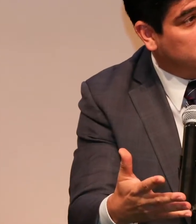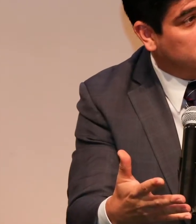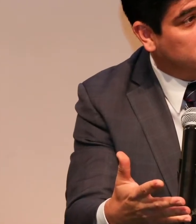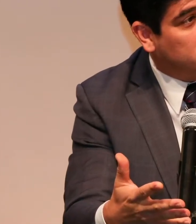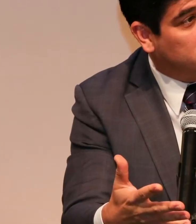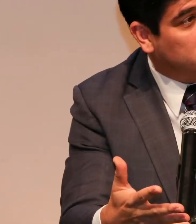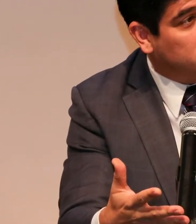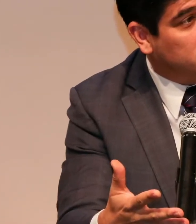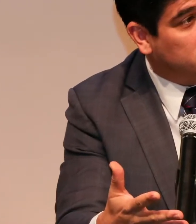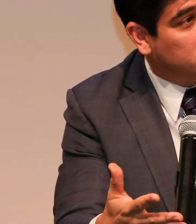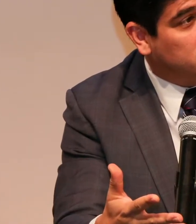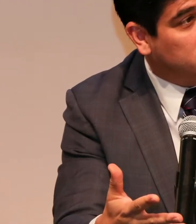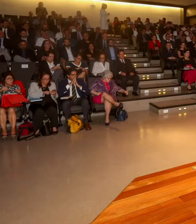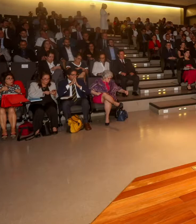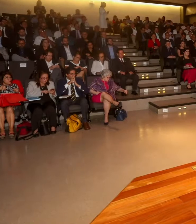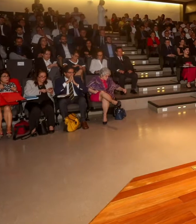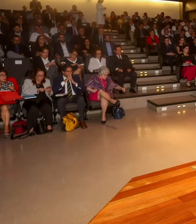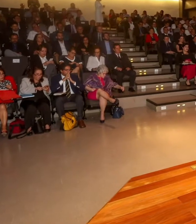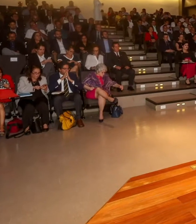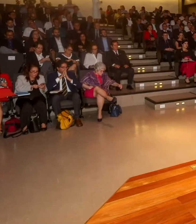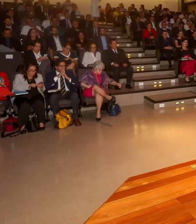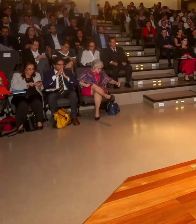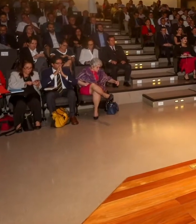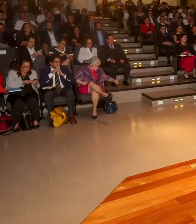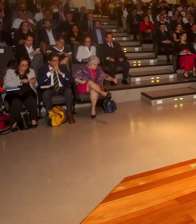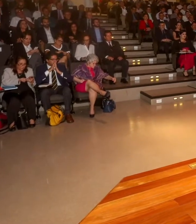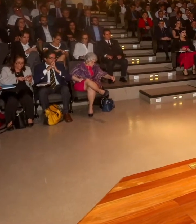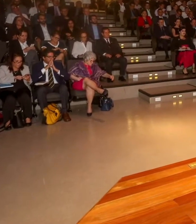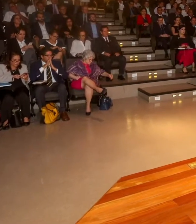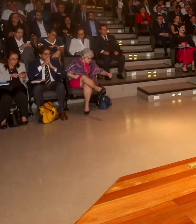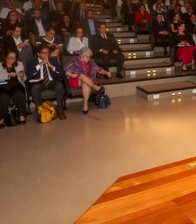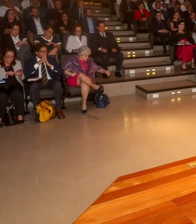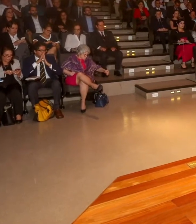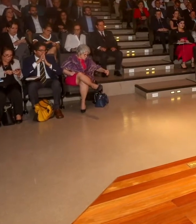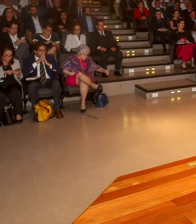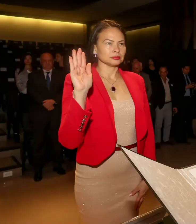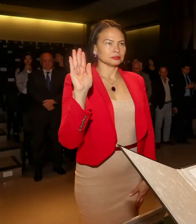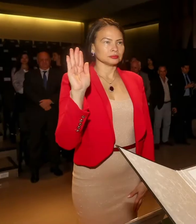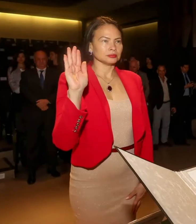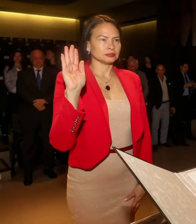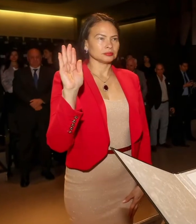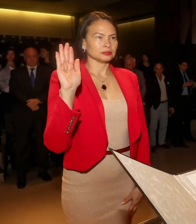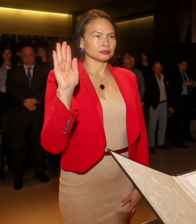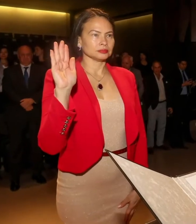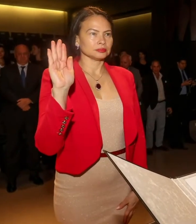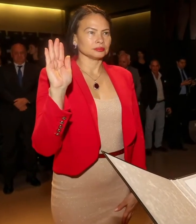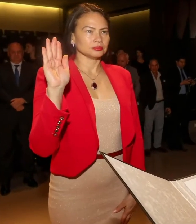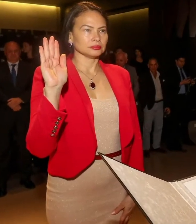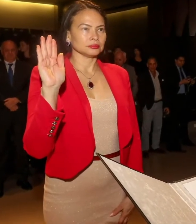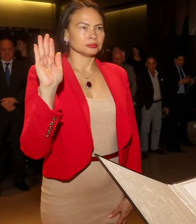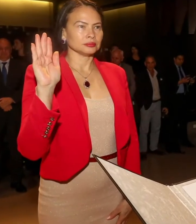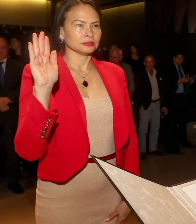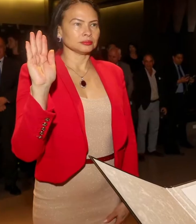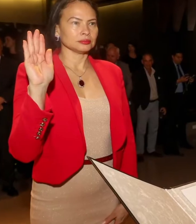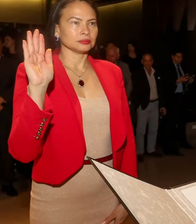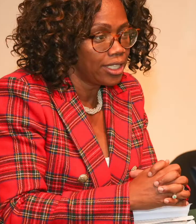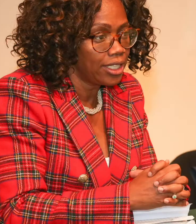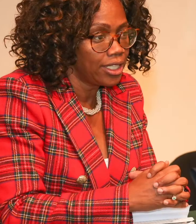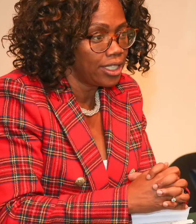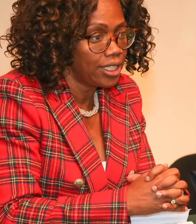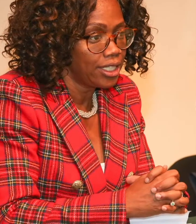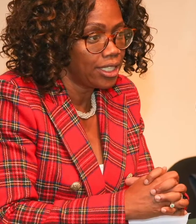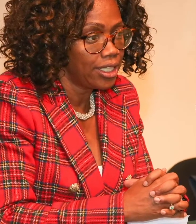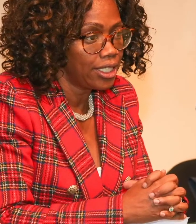desarrollar y se ejecutarán conforme a las competencias legales que tiene cada institución para la realización de un proyecto cada